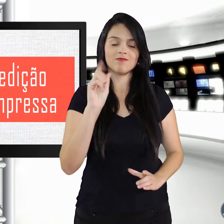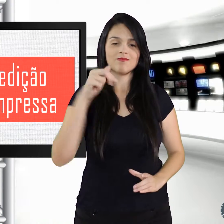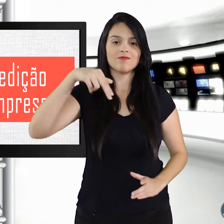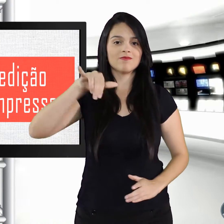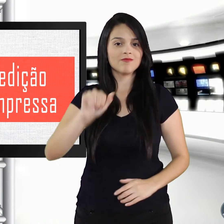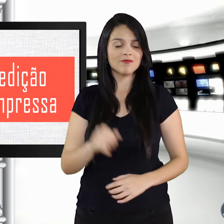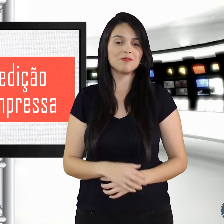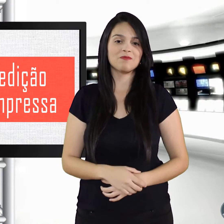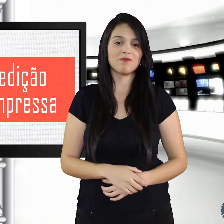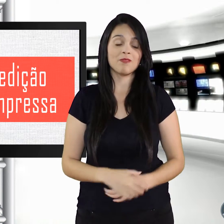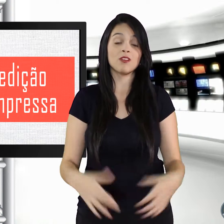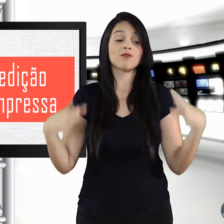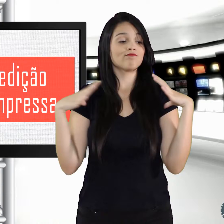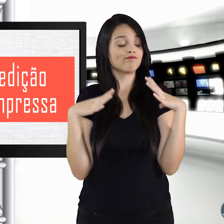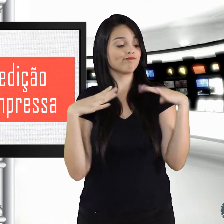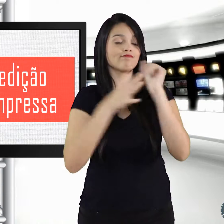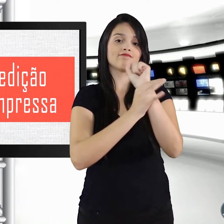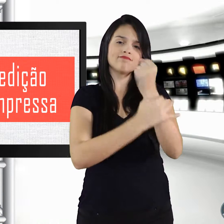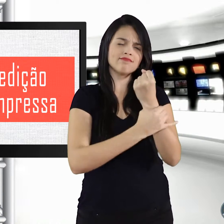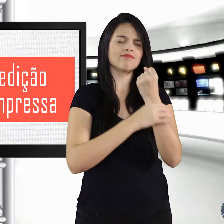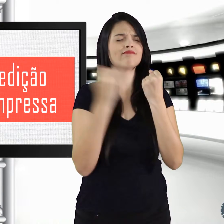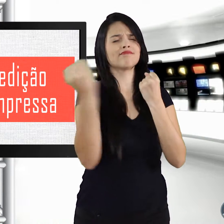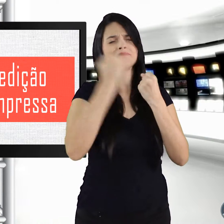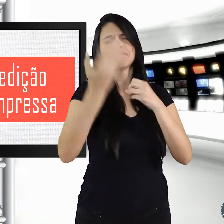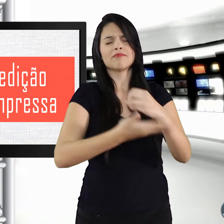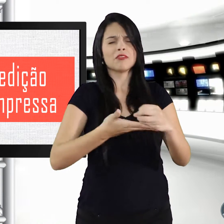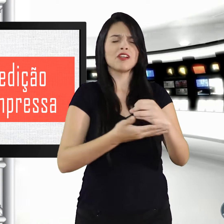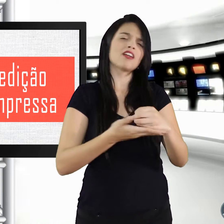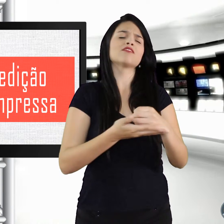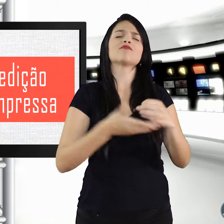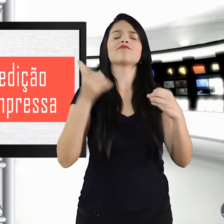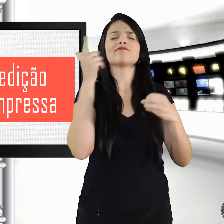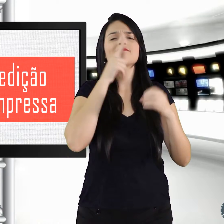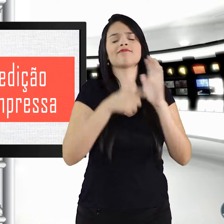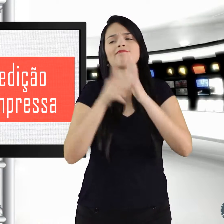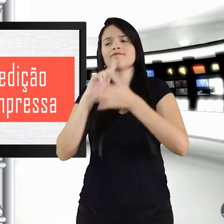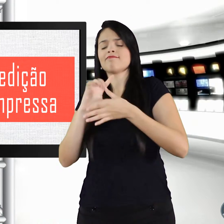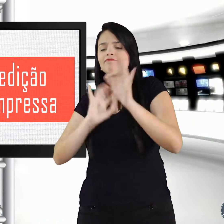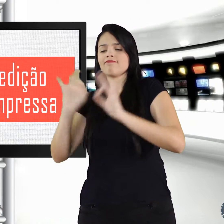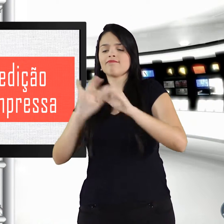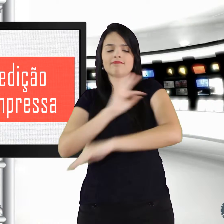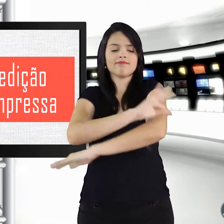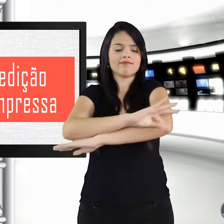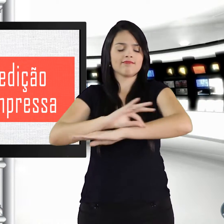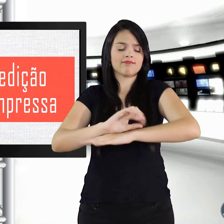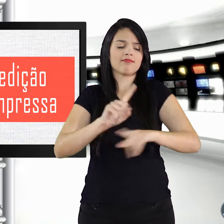Conforto e segurança são requisitos básicos e imprescindíveis para que uma casa seja considerada um local adequado para